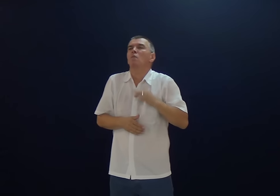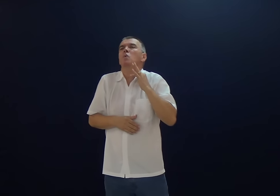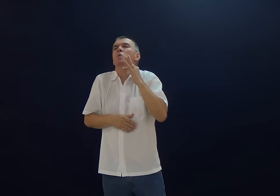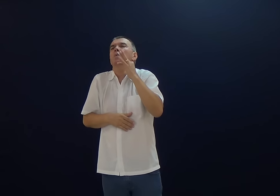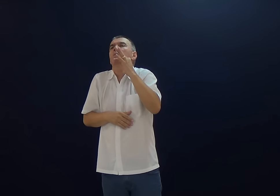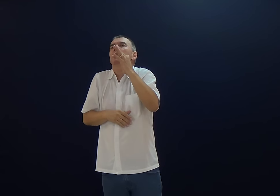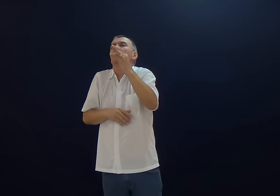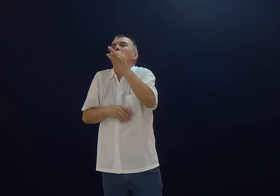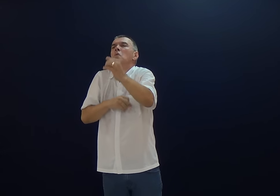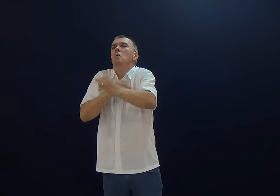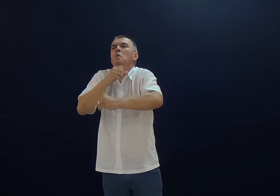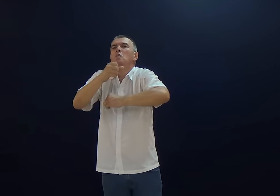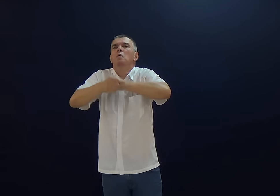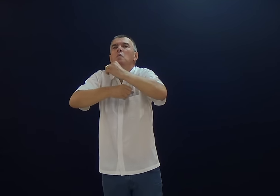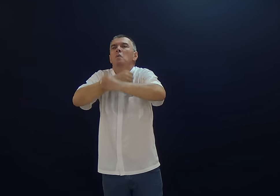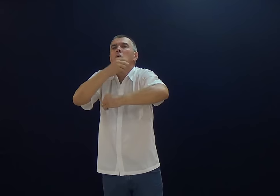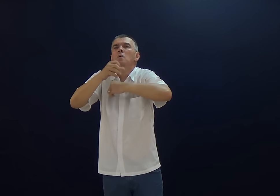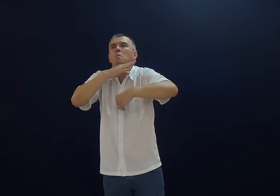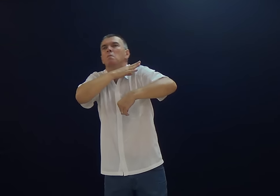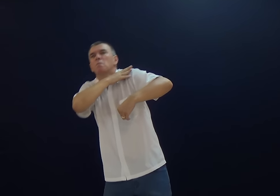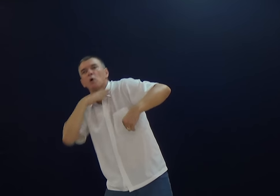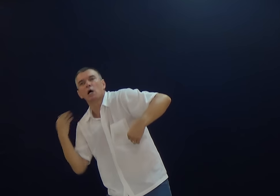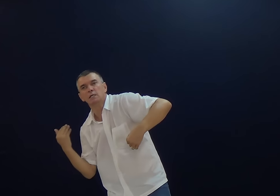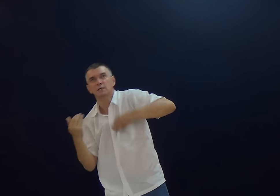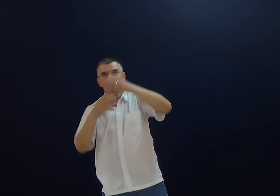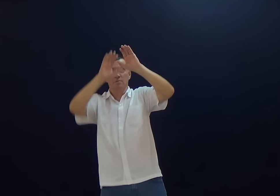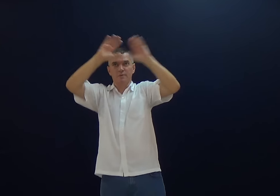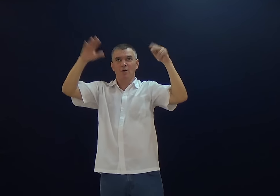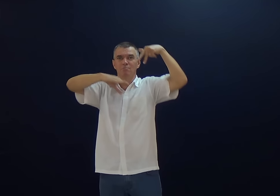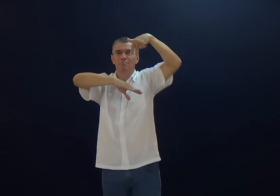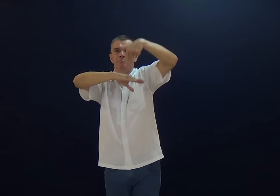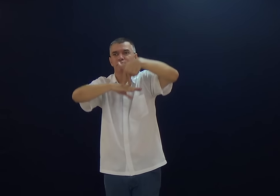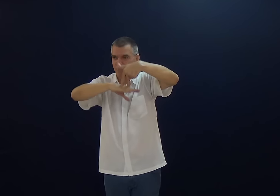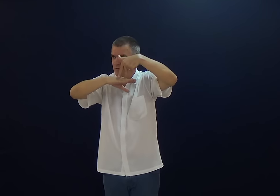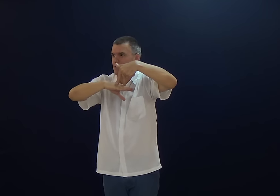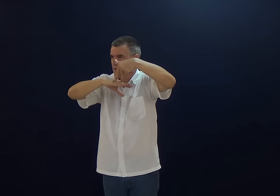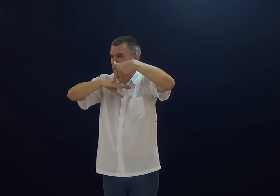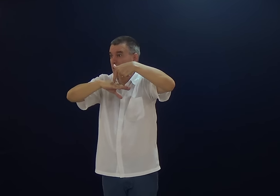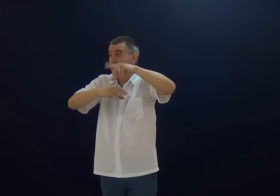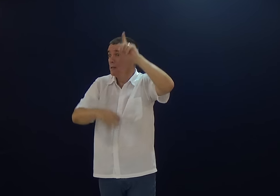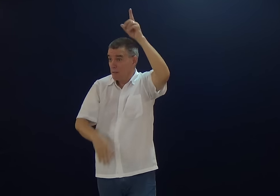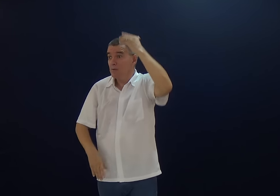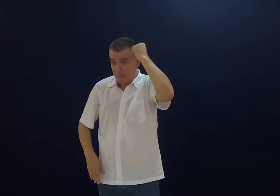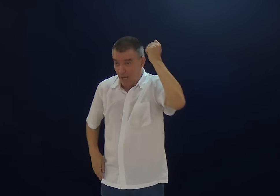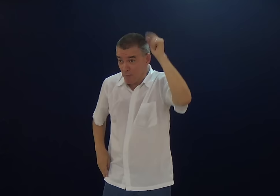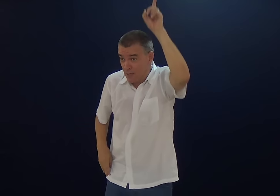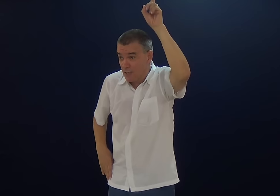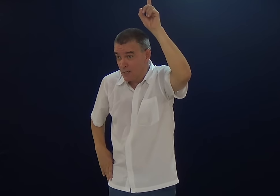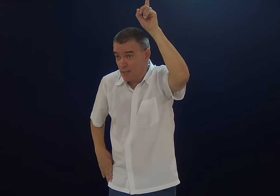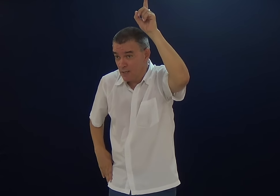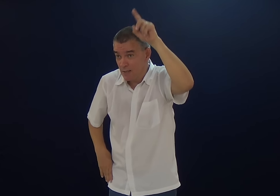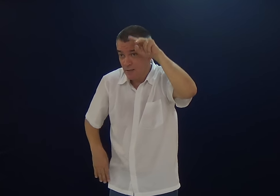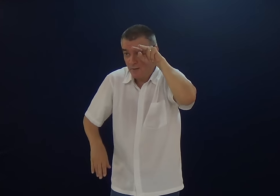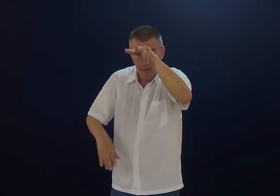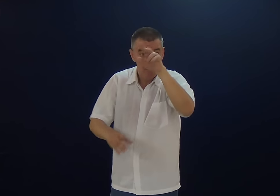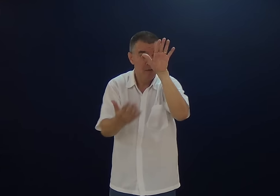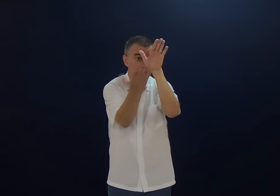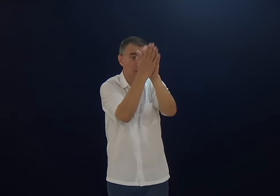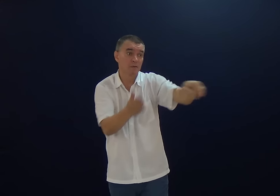com outro crente no futuro quando você morrer estará diante de Deus quando você estiver diante de Deus você